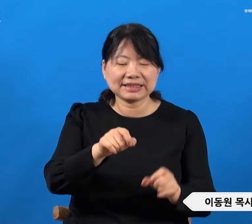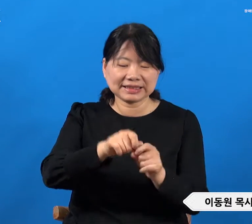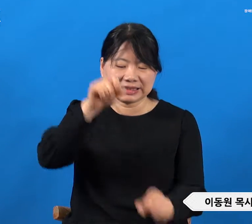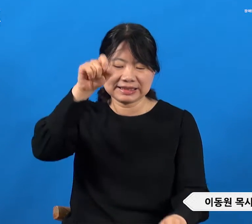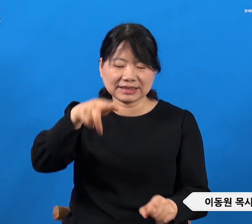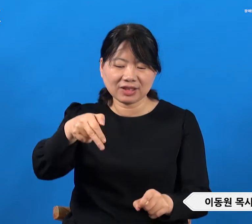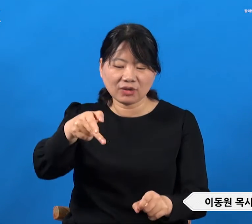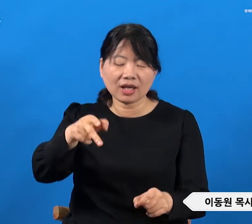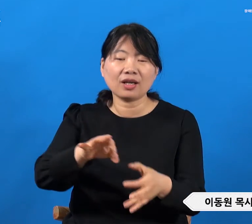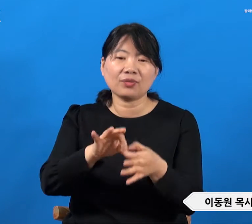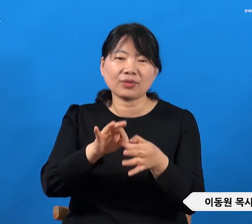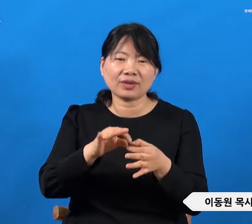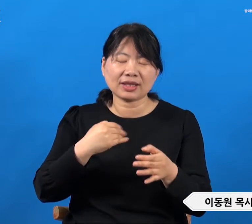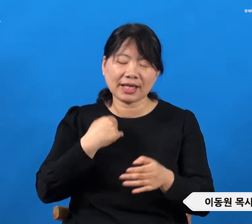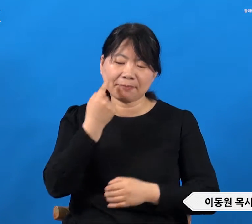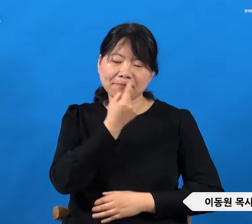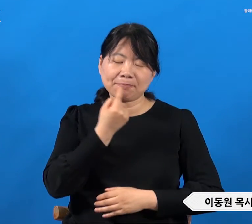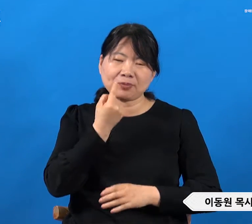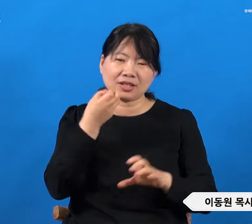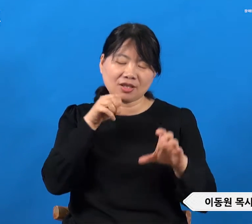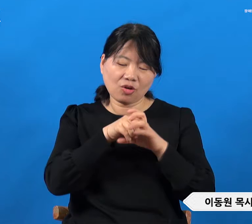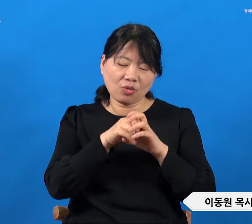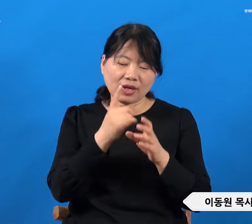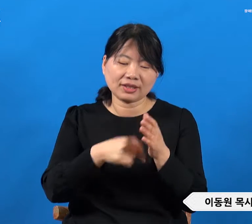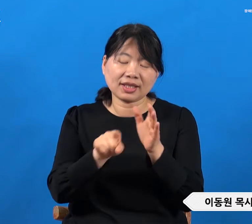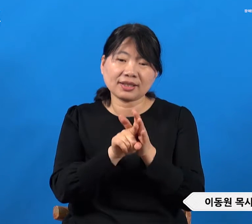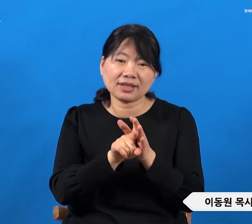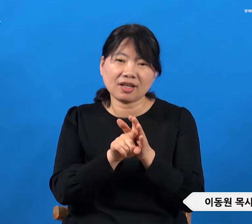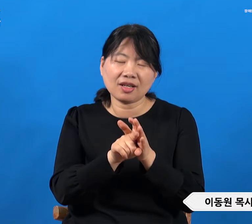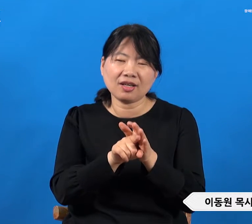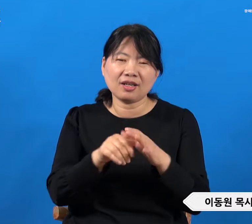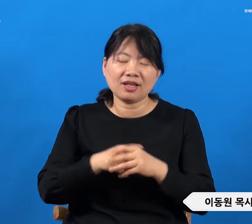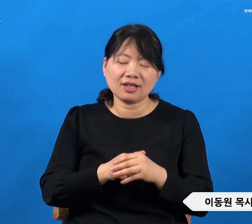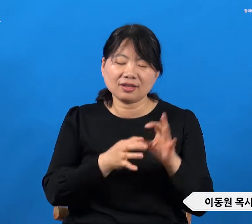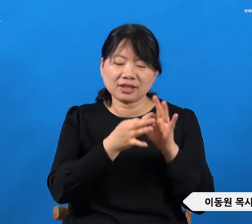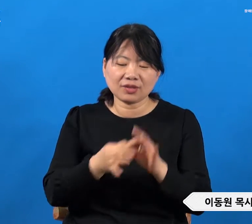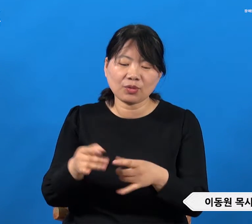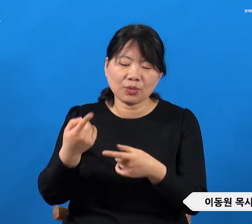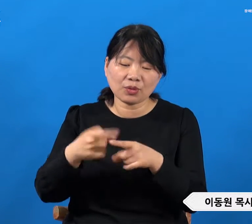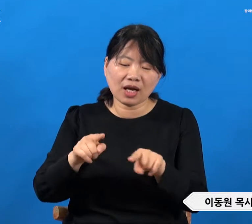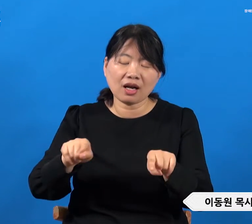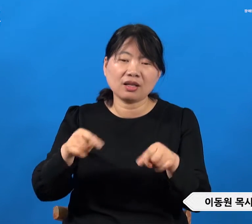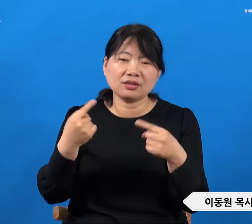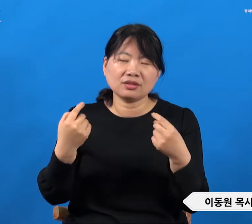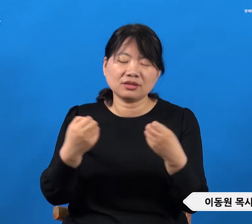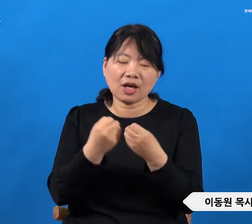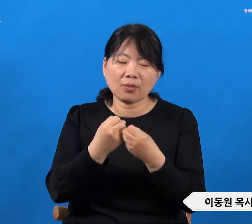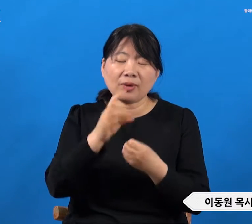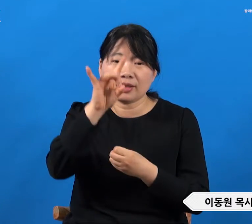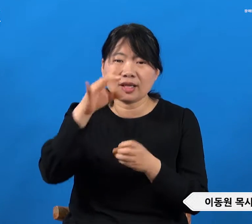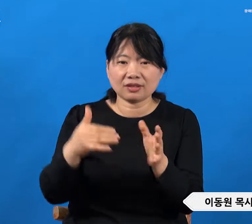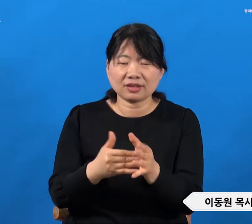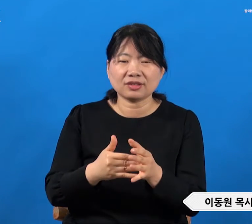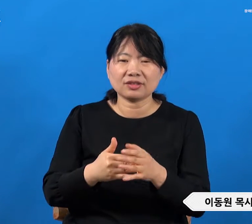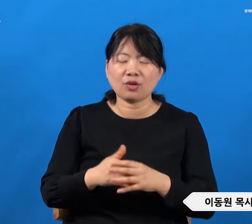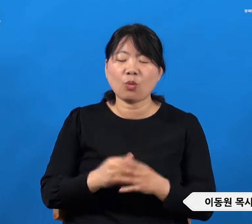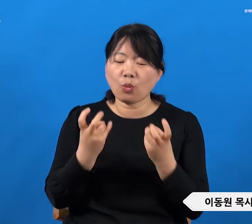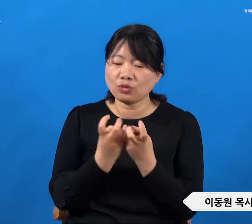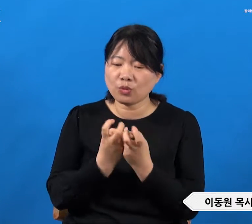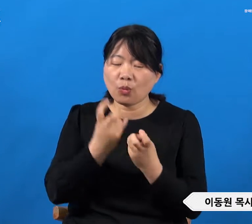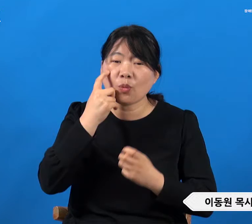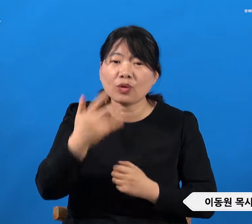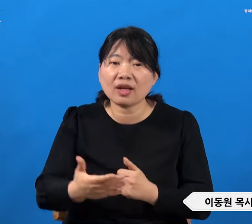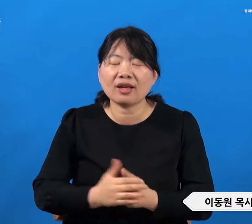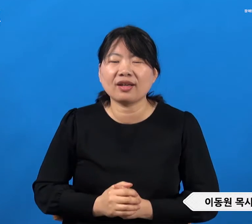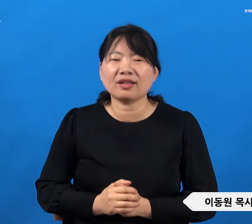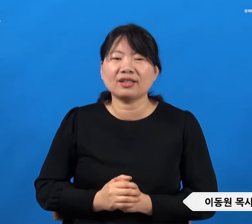긴 젓가락으로 내 입에 쑤셔 넣으려면 이게 계속 칼싸움밖에 못해요. 긴 젓가락이니까. 어떻게 해야